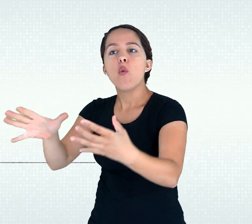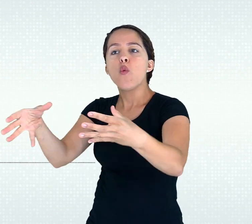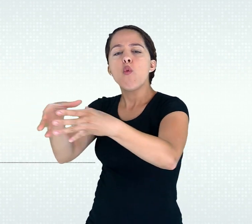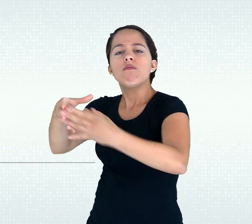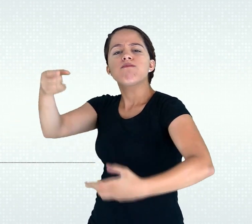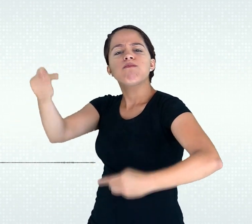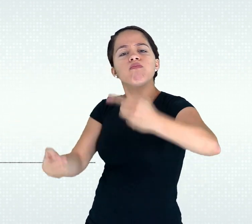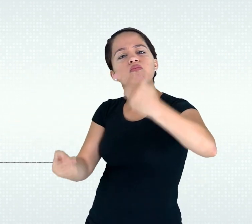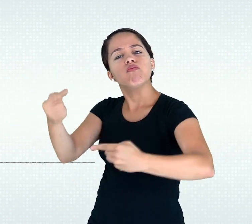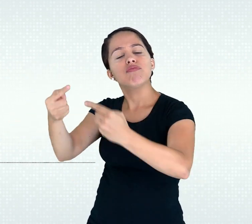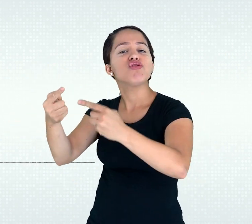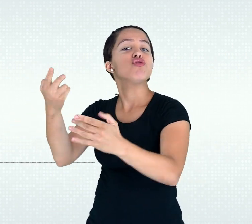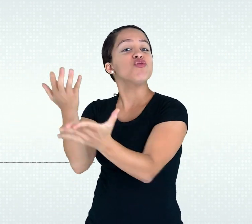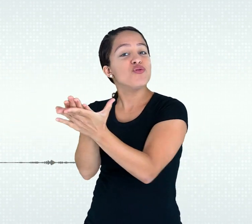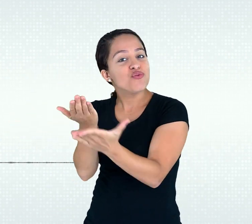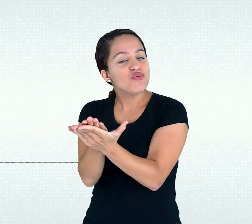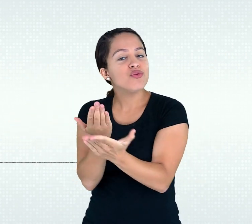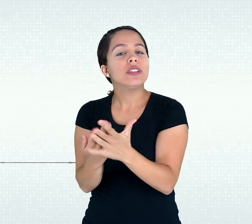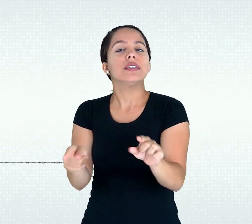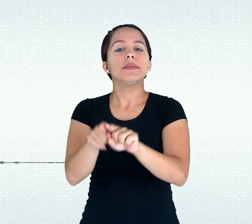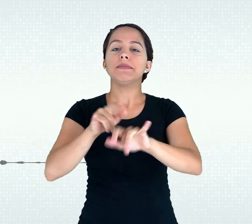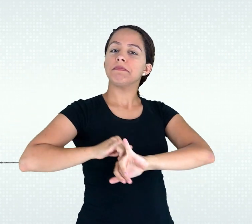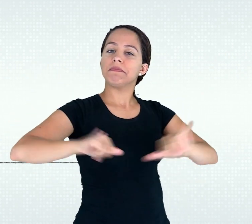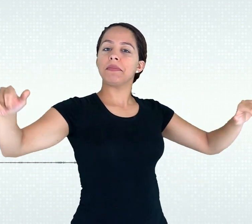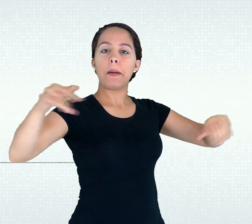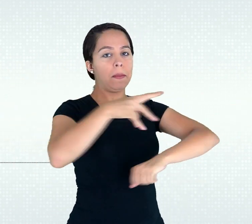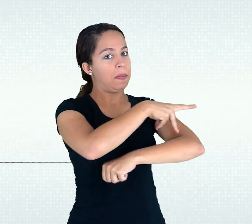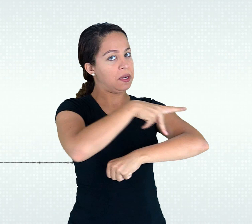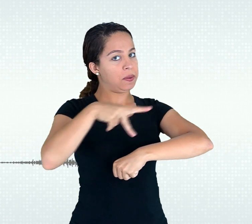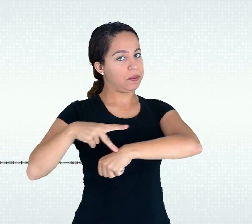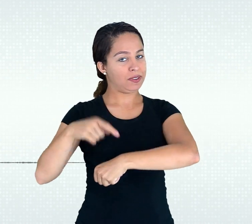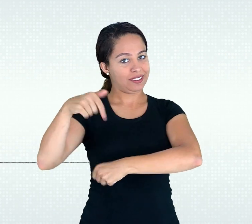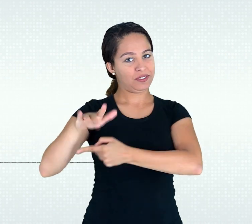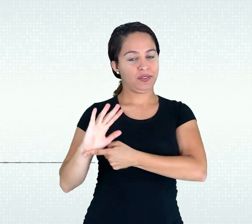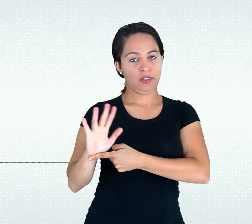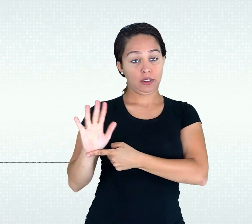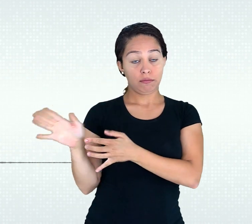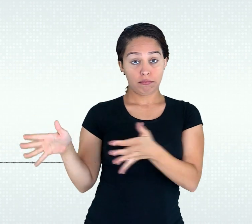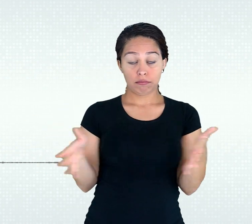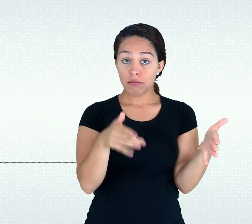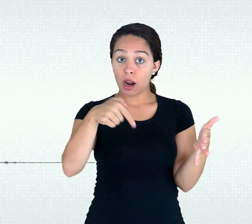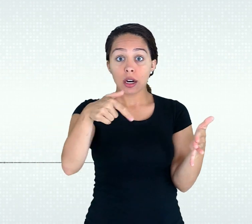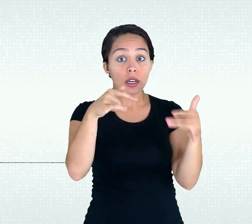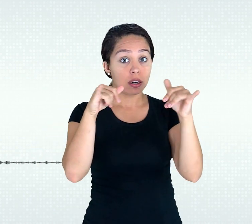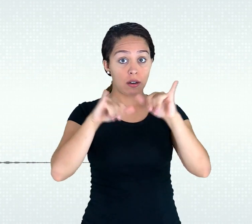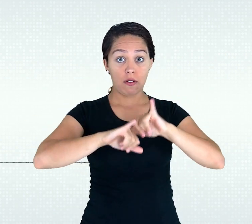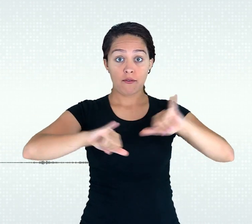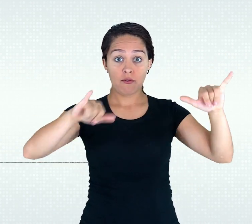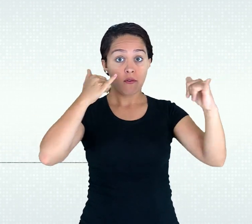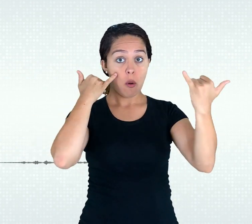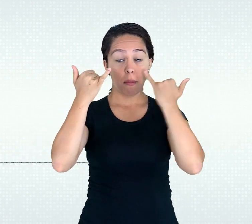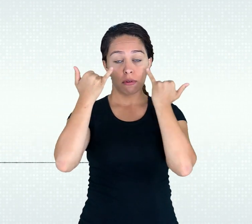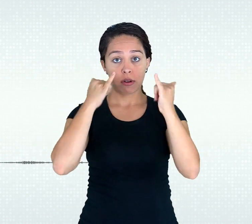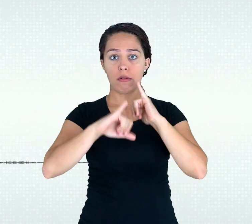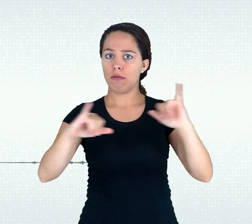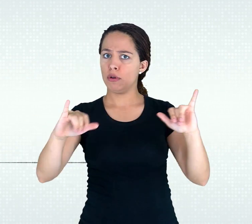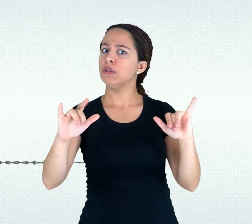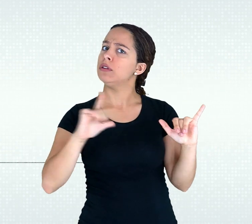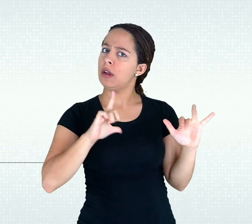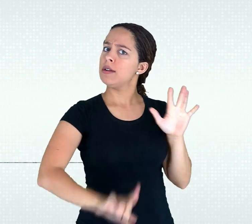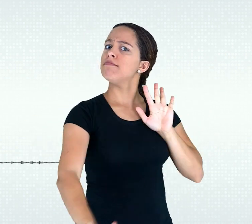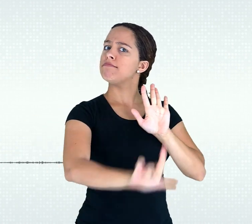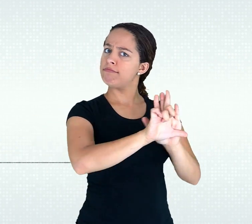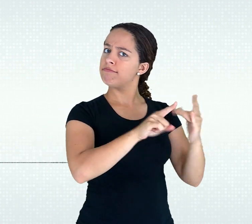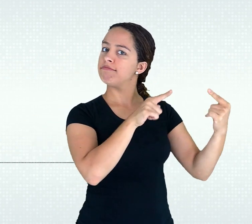debates grupos de estudo e informações pedagógicas já que as informações apresentadas aqui estão